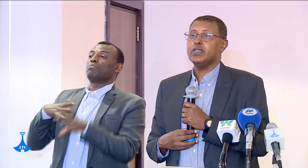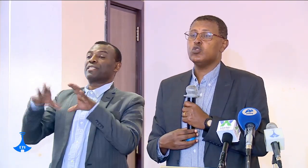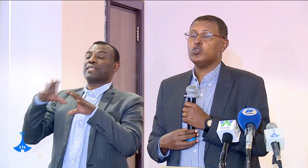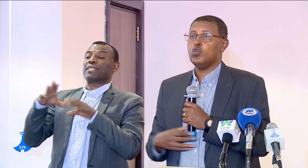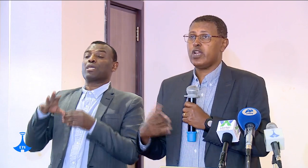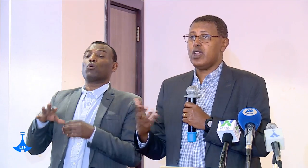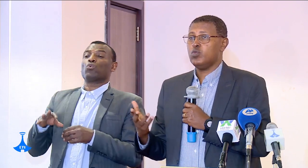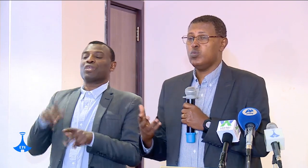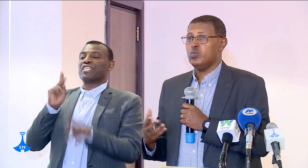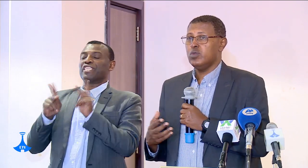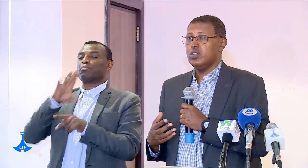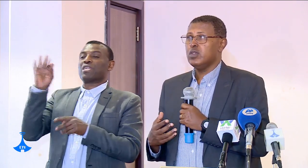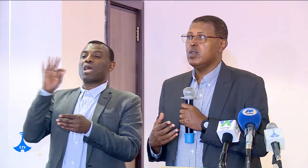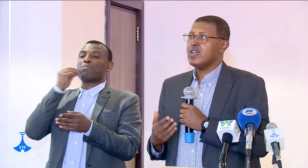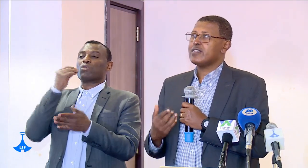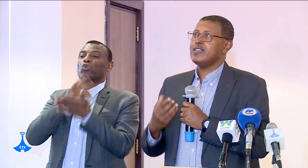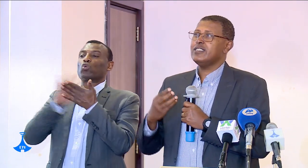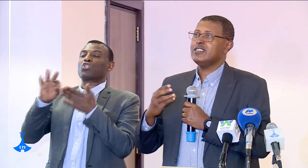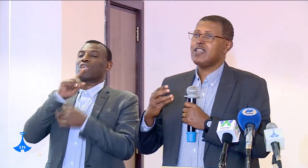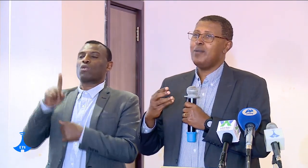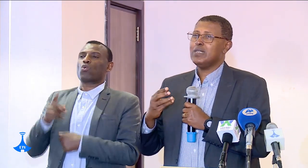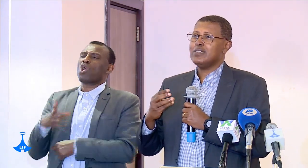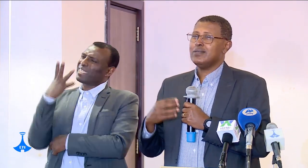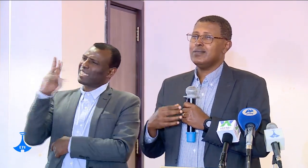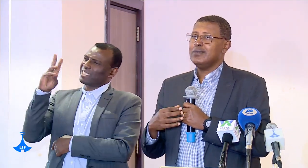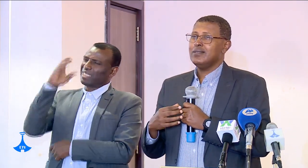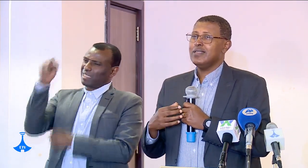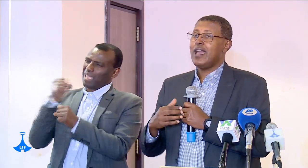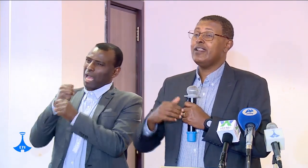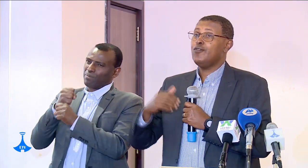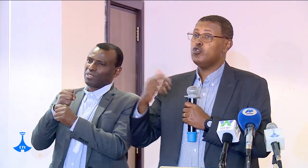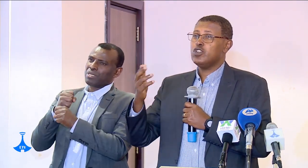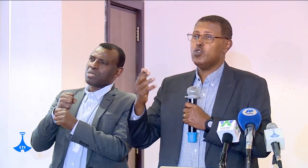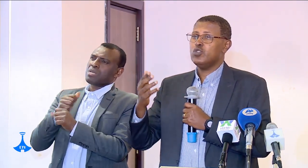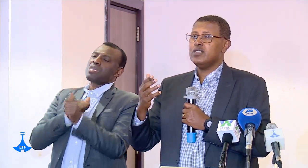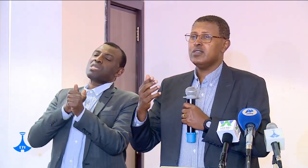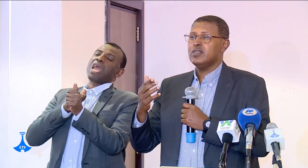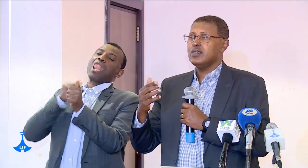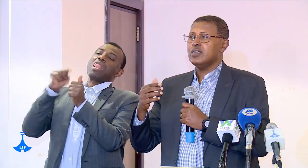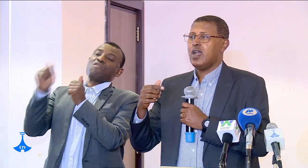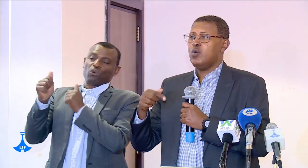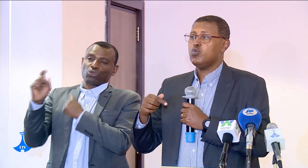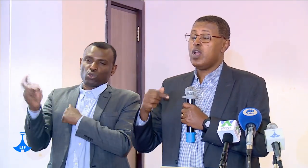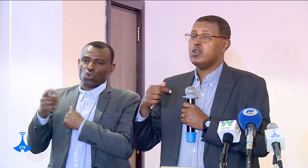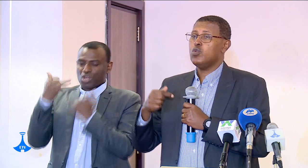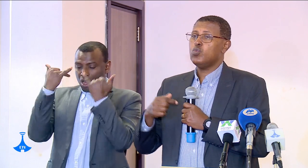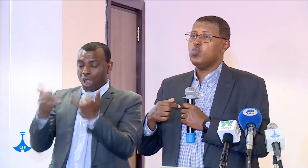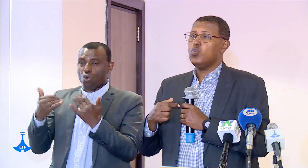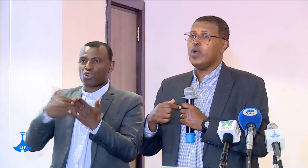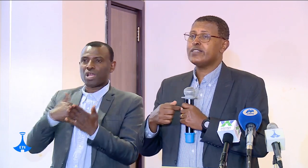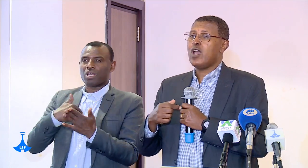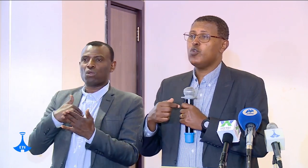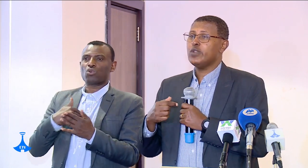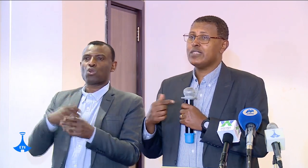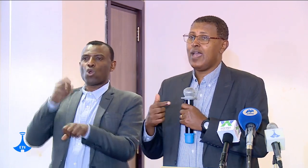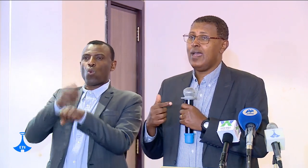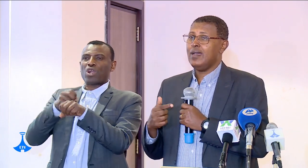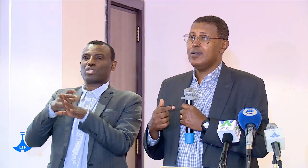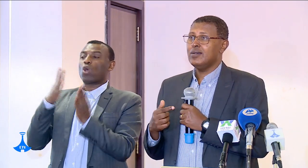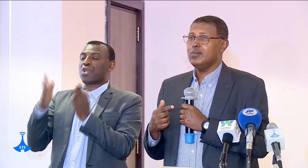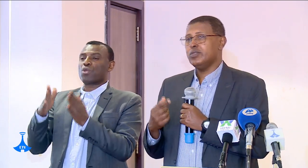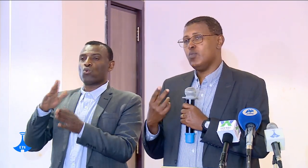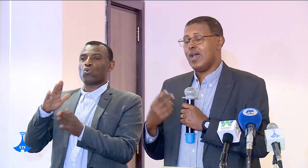ህዝብና ቤቶች ቁጥር ነው። 16 ዓመት ያለፈው ስለሆነ አሁን ያለውን ወቅታዊ